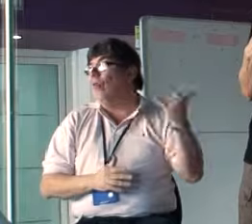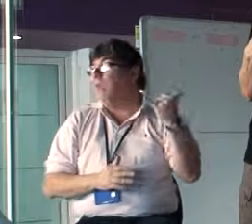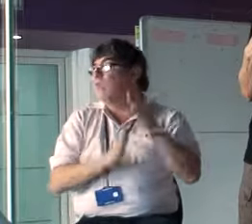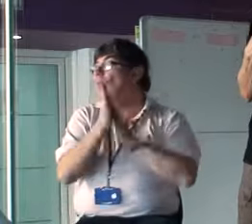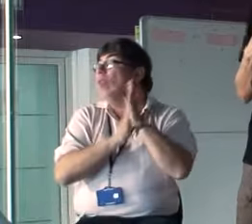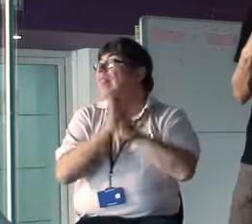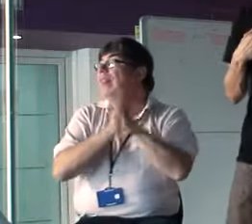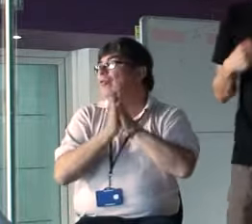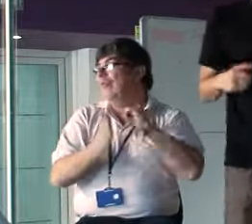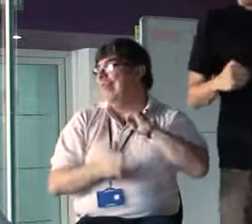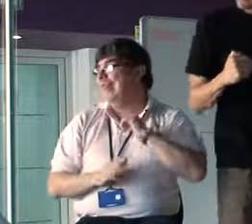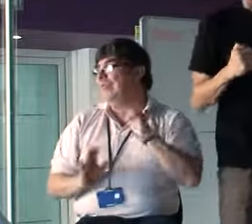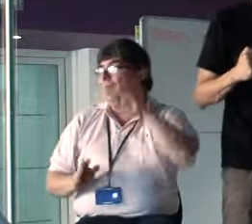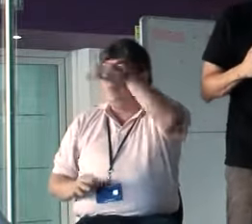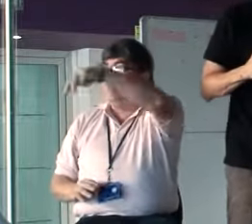motivación.